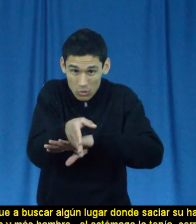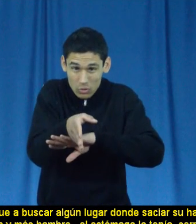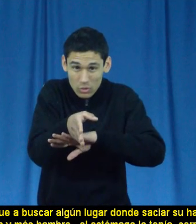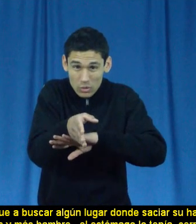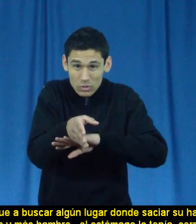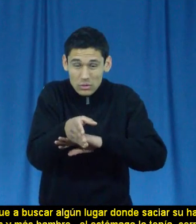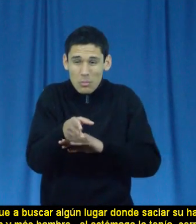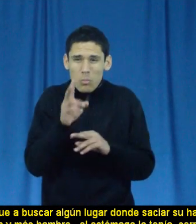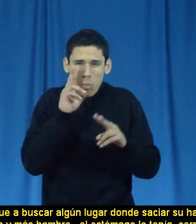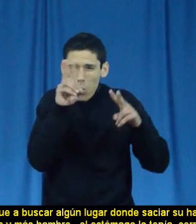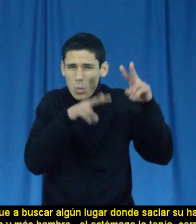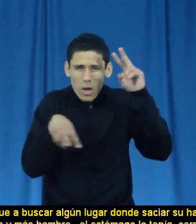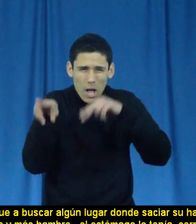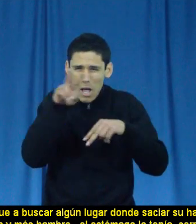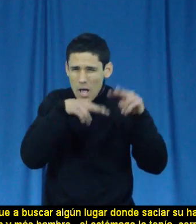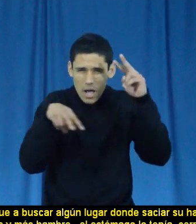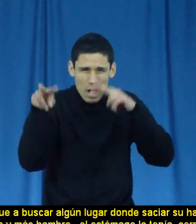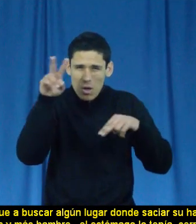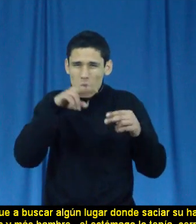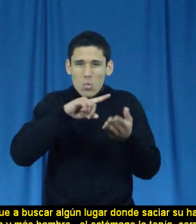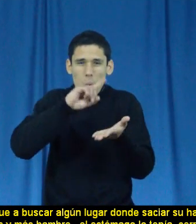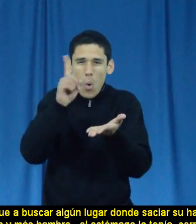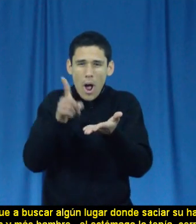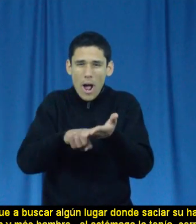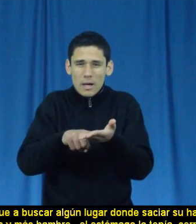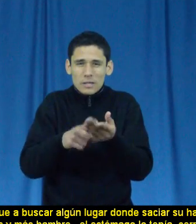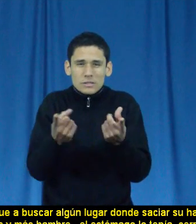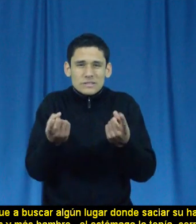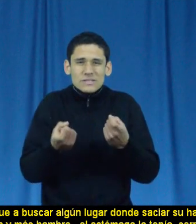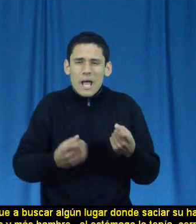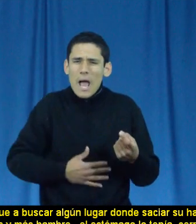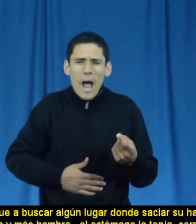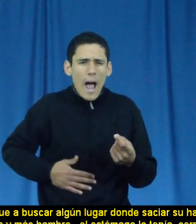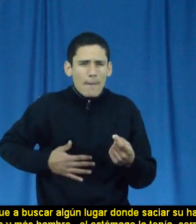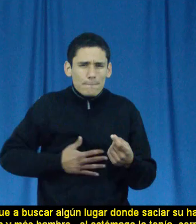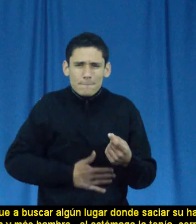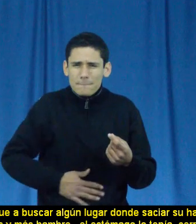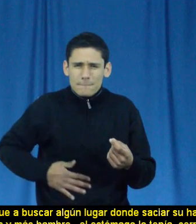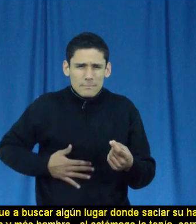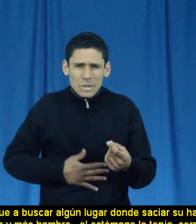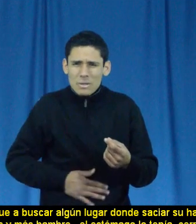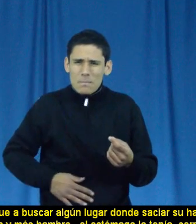Al anochecer se fue a buscar algún lugar donde saciar su hambre. Cada vez tenía más y más hambre.